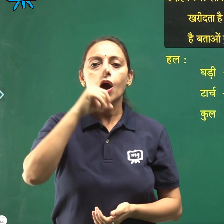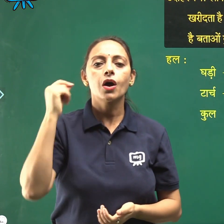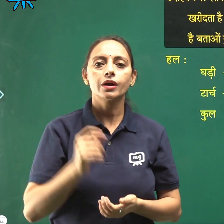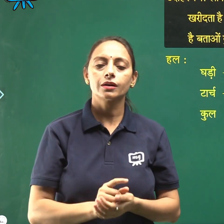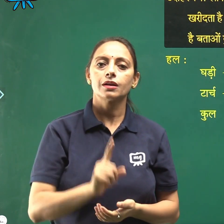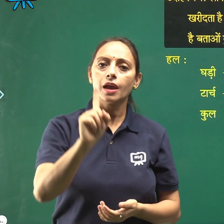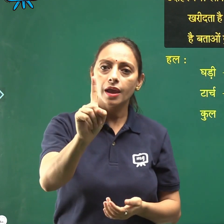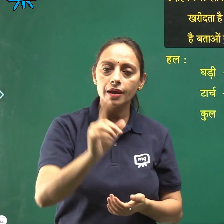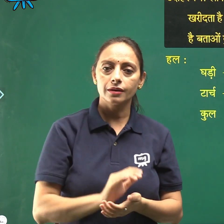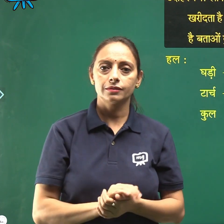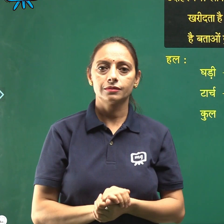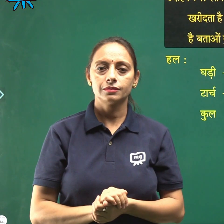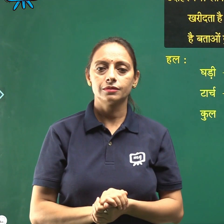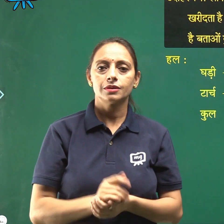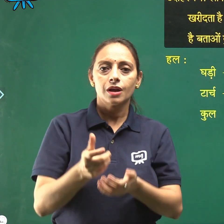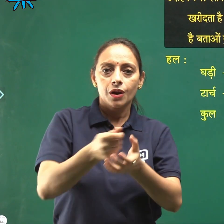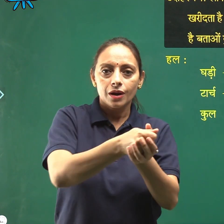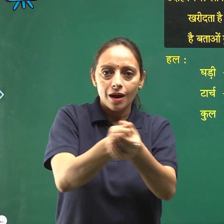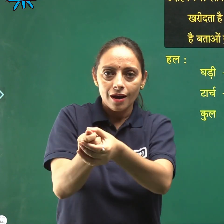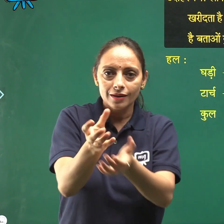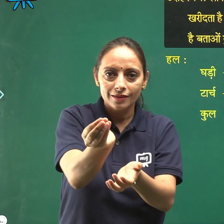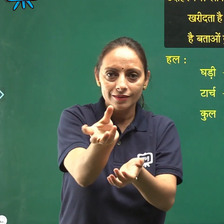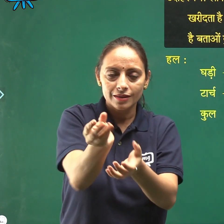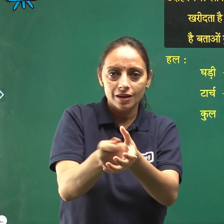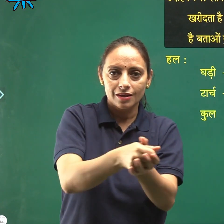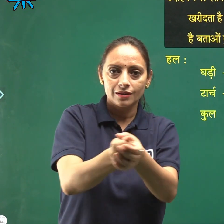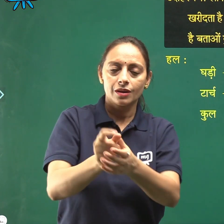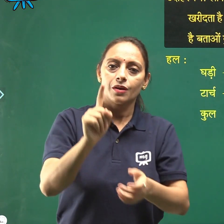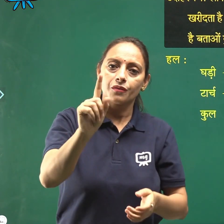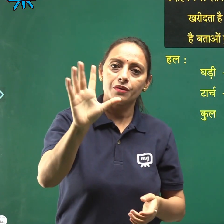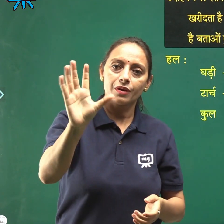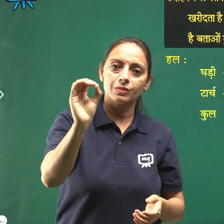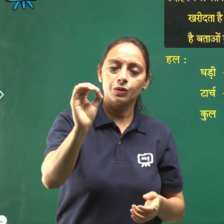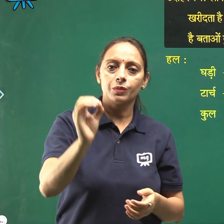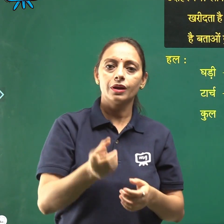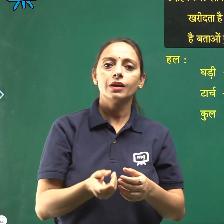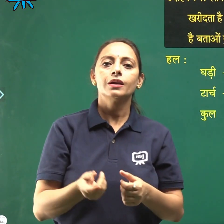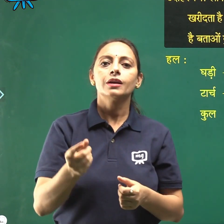और एक टॉर्च 150 रुपए की